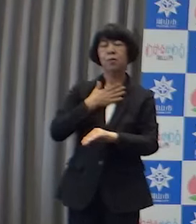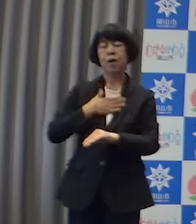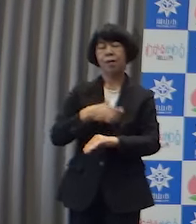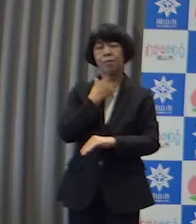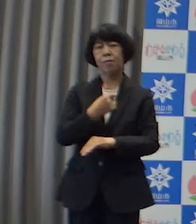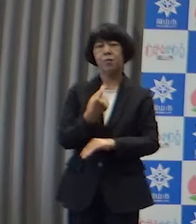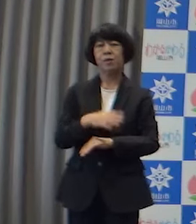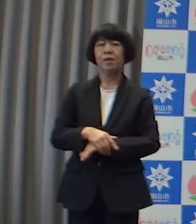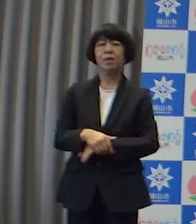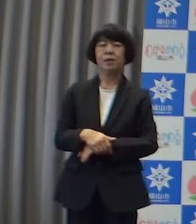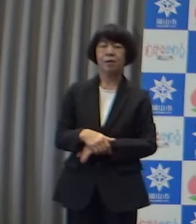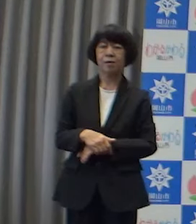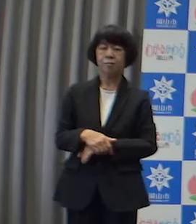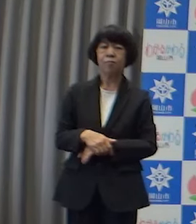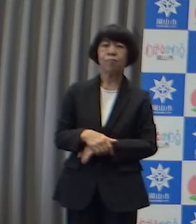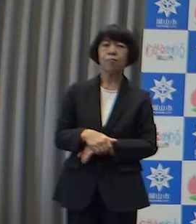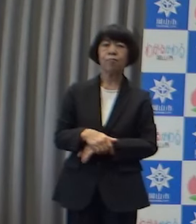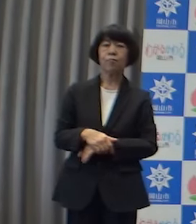を申し入れて、